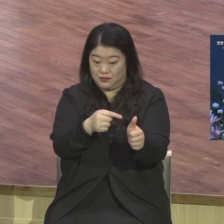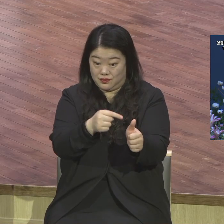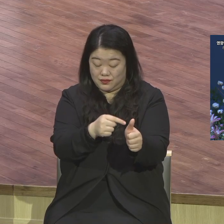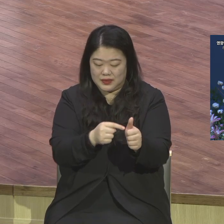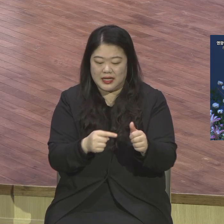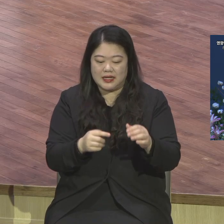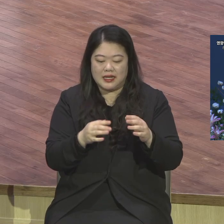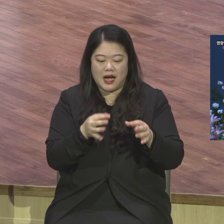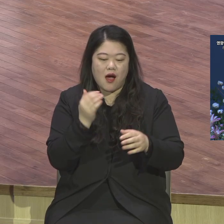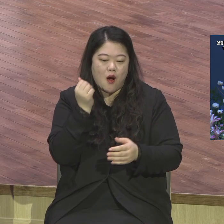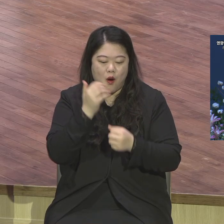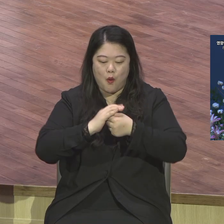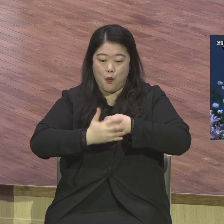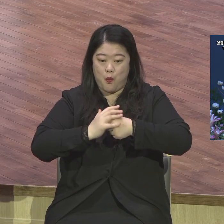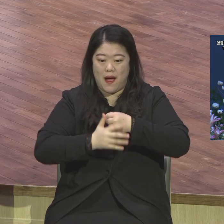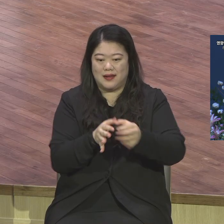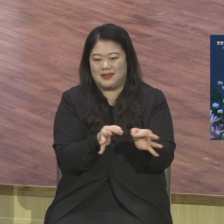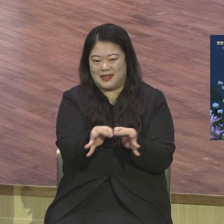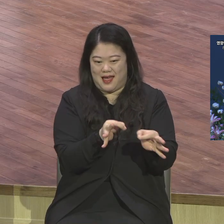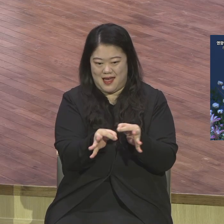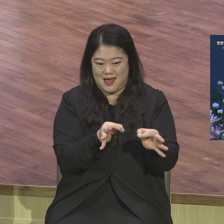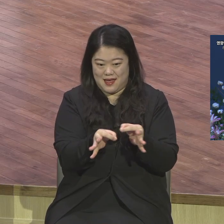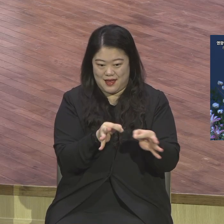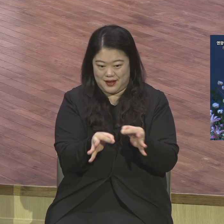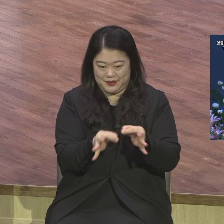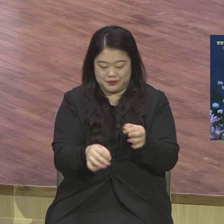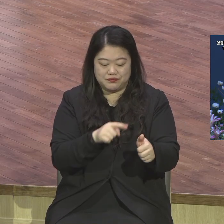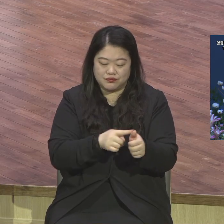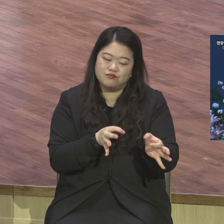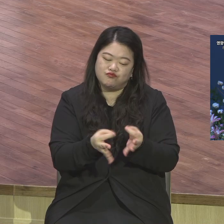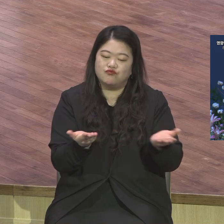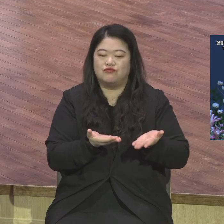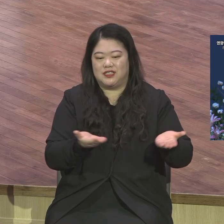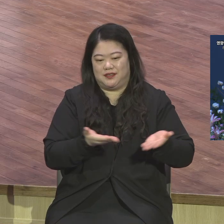그 교회의 담임 목사님께서 새로 부임을 했습니다.